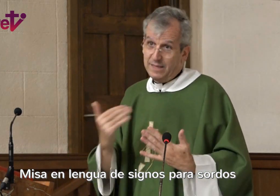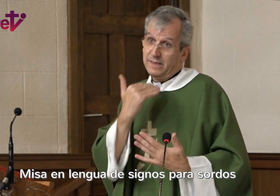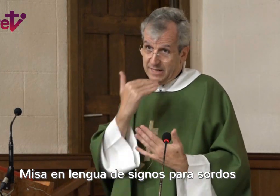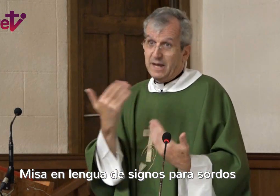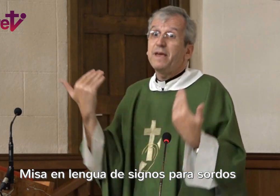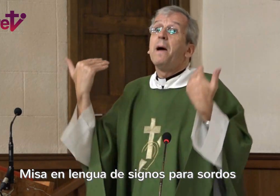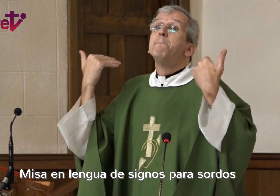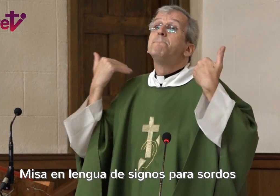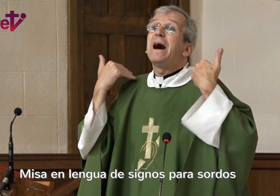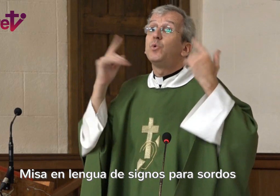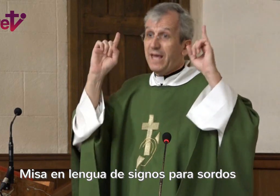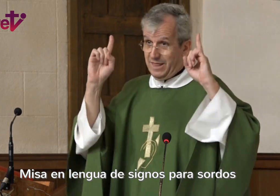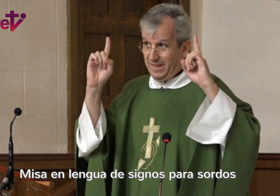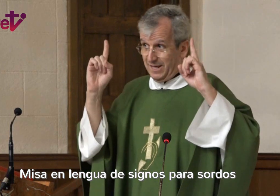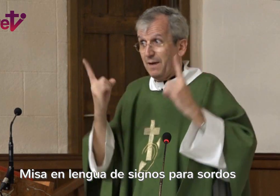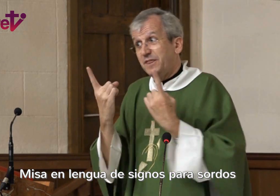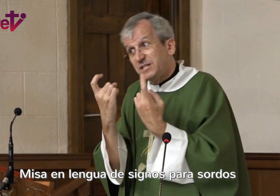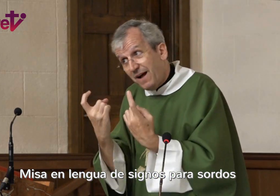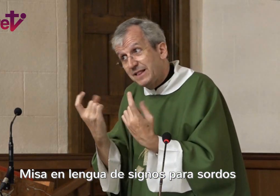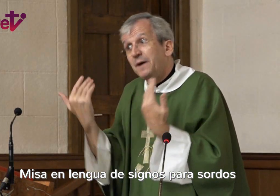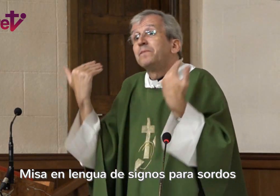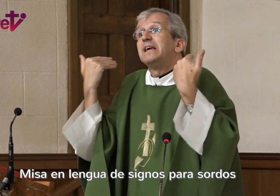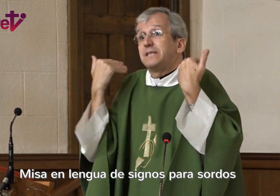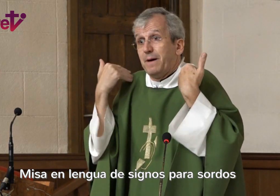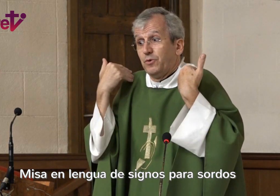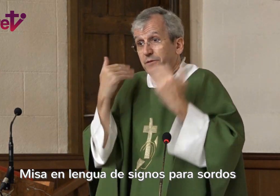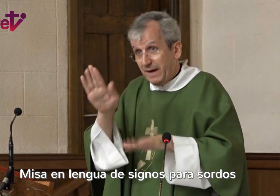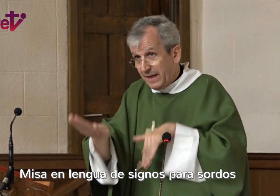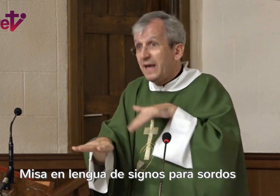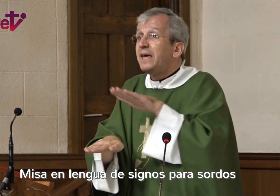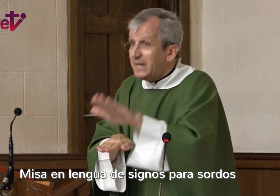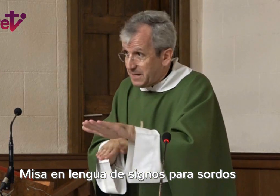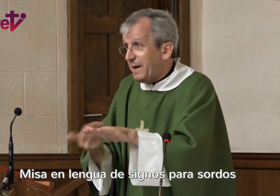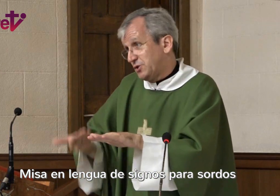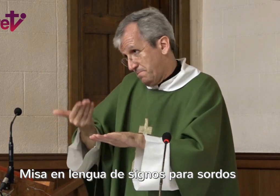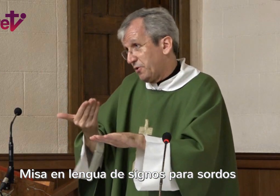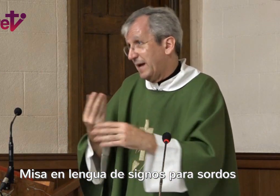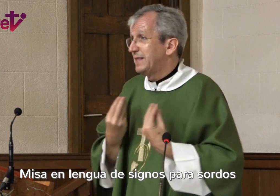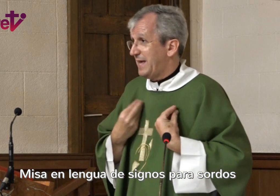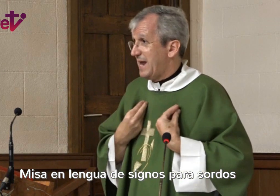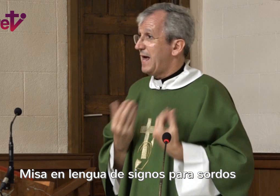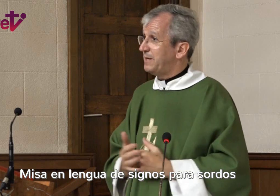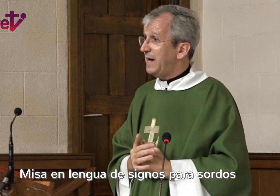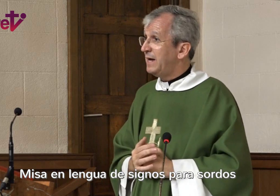de saber madurez que a veces falta esa madurez para dar ese paso importante en la vida